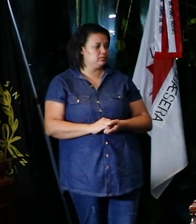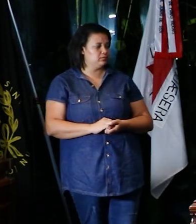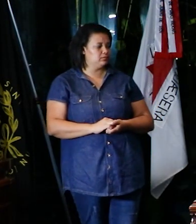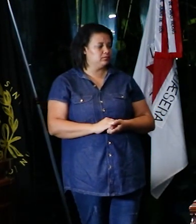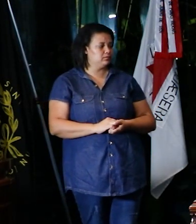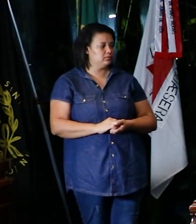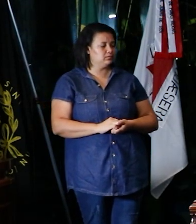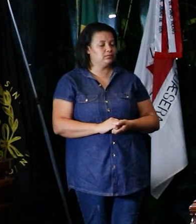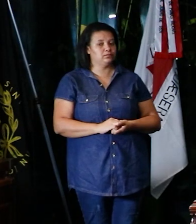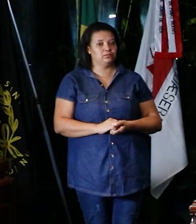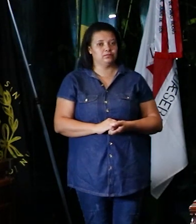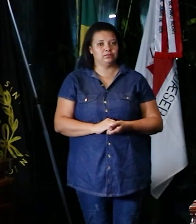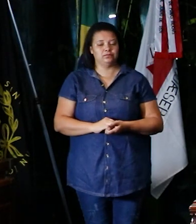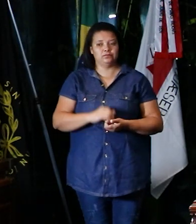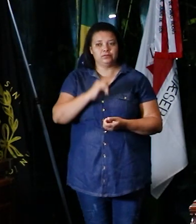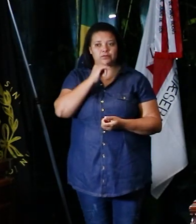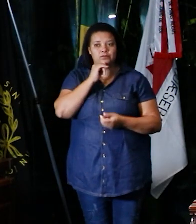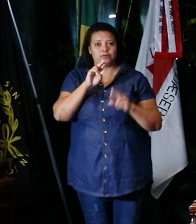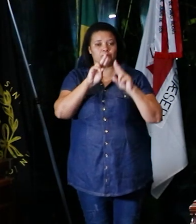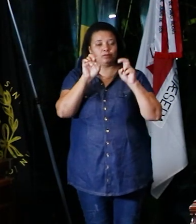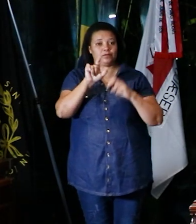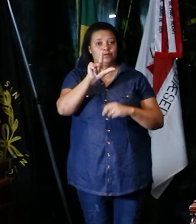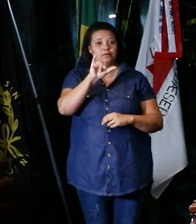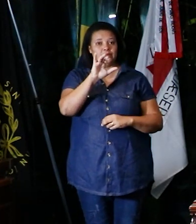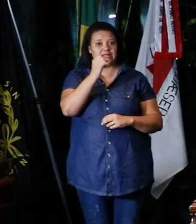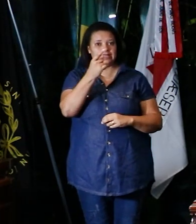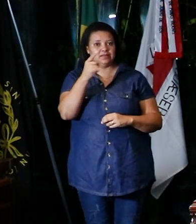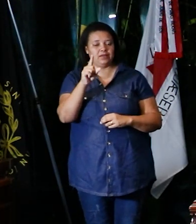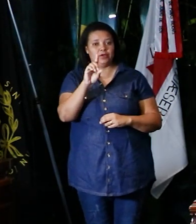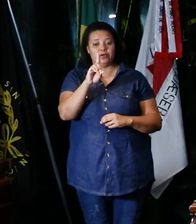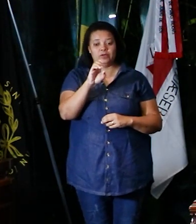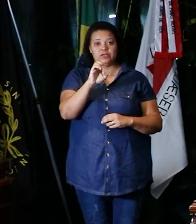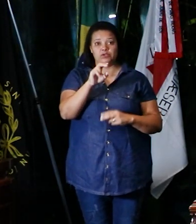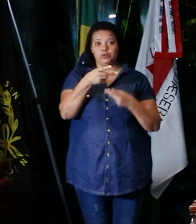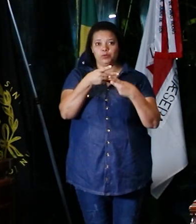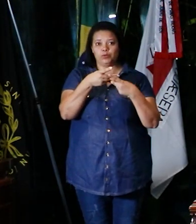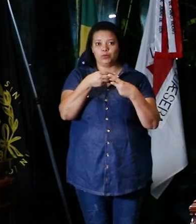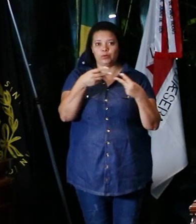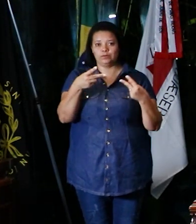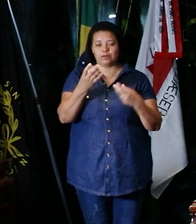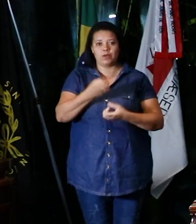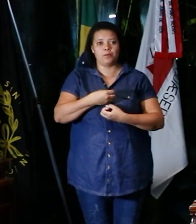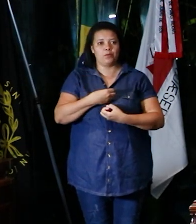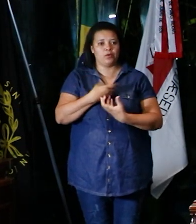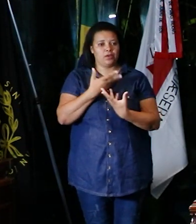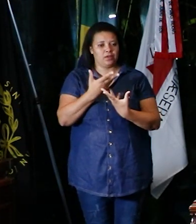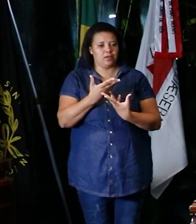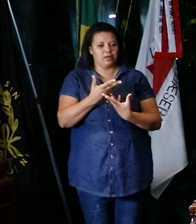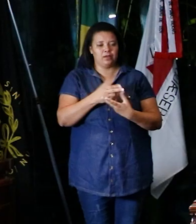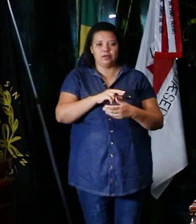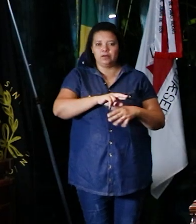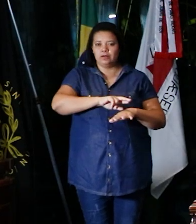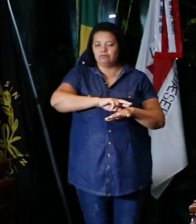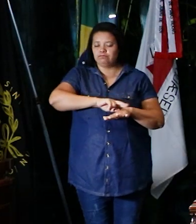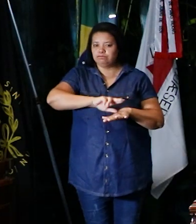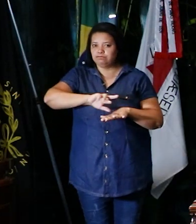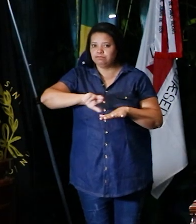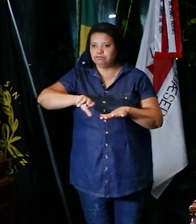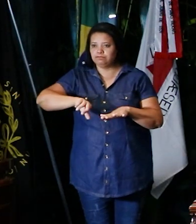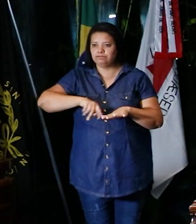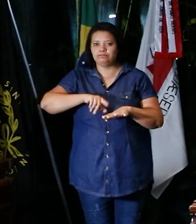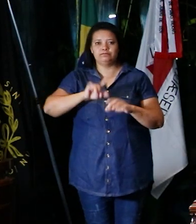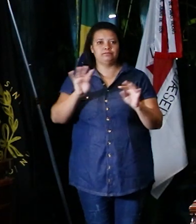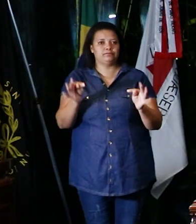Lição de Coisas, ele tem poemas extraordinários de várias